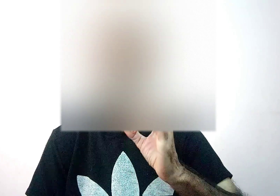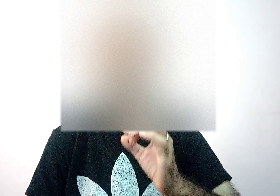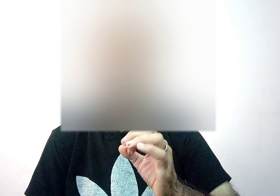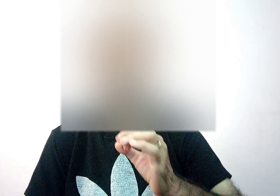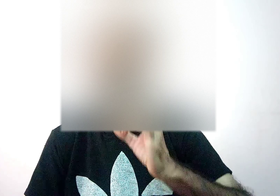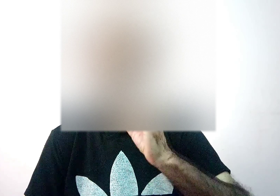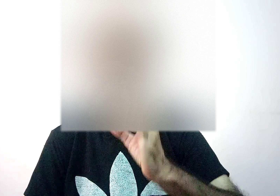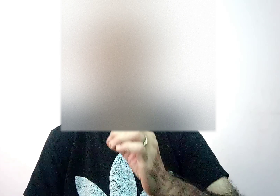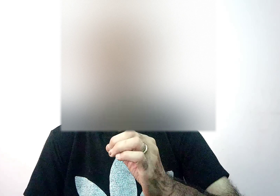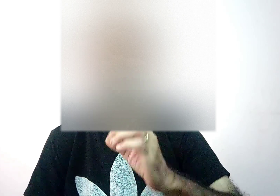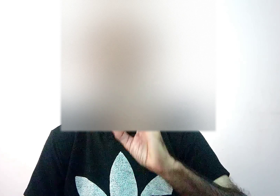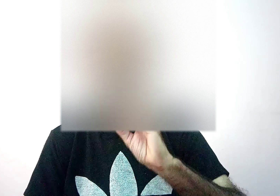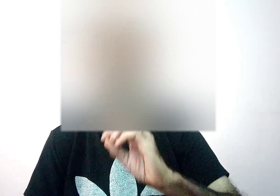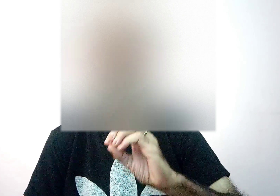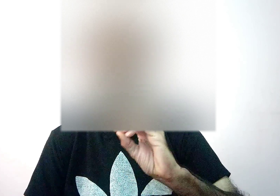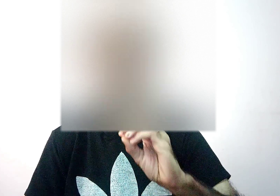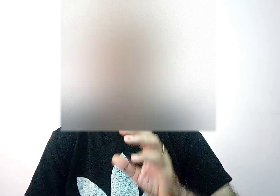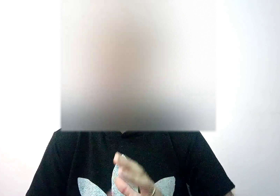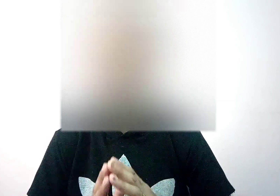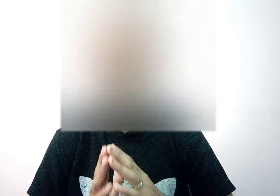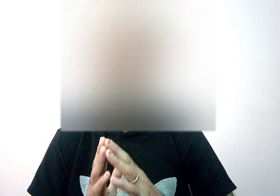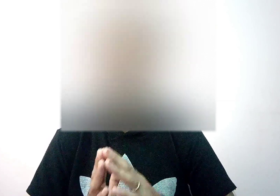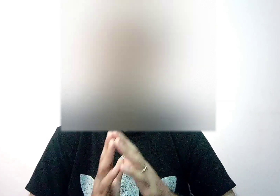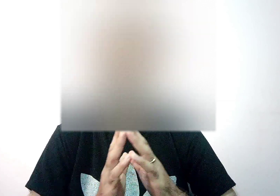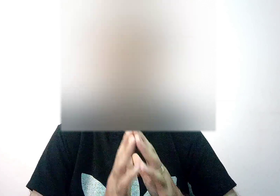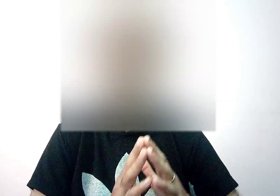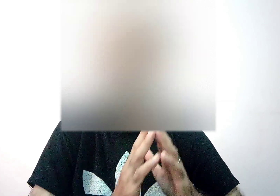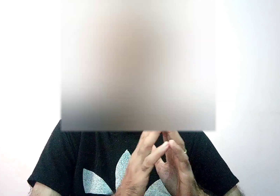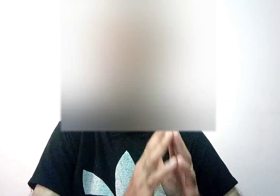مرضي وملزم للدول الثلاثه سواء مصر والسودان واثيوبيا